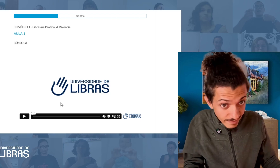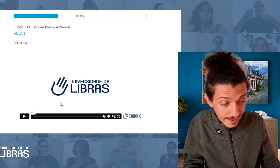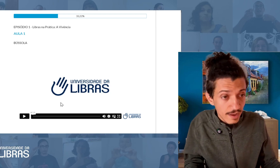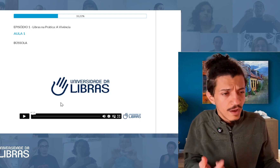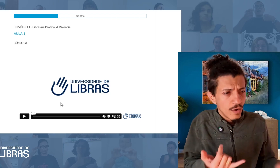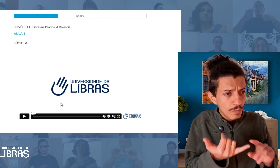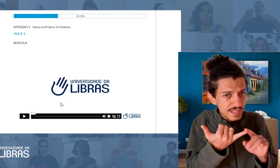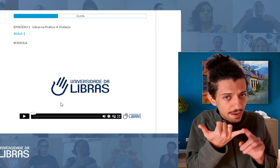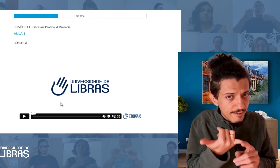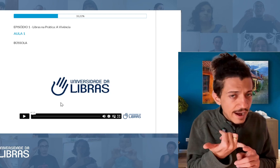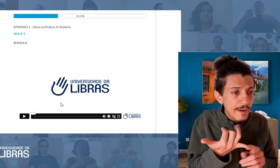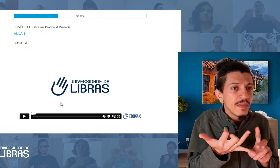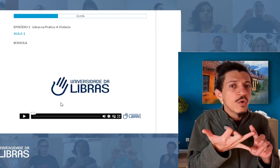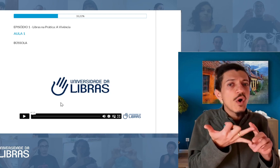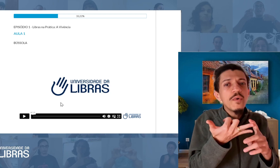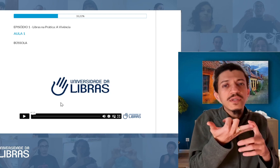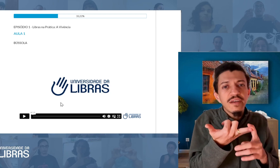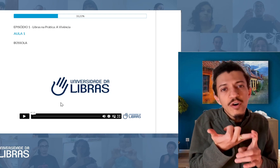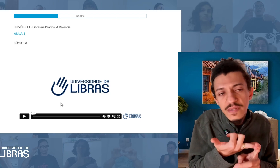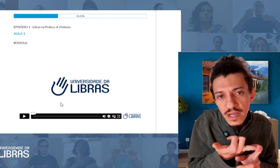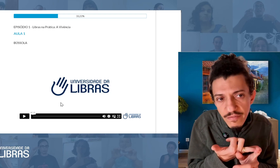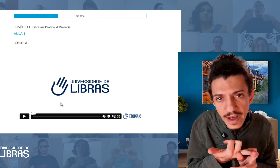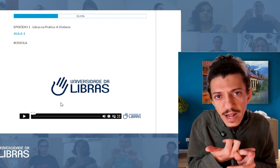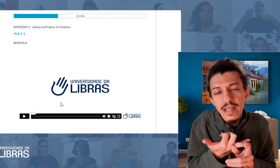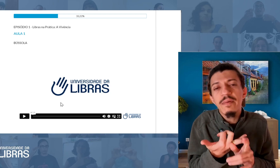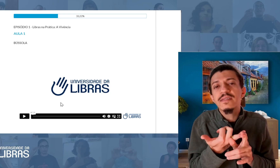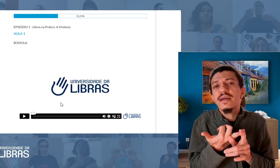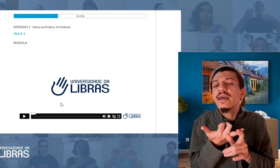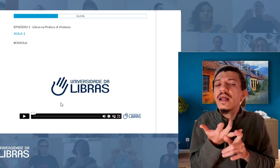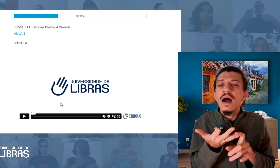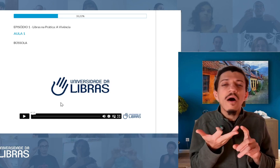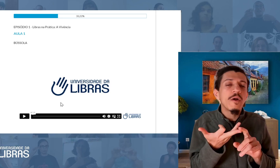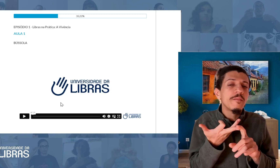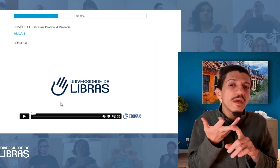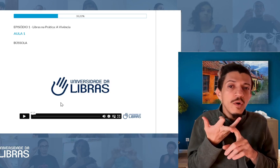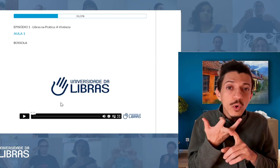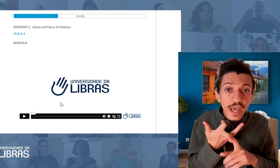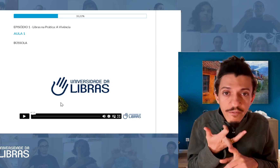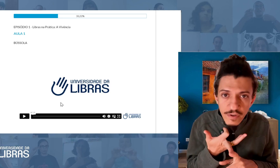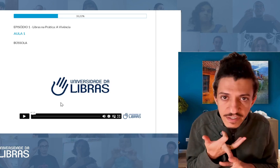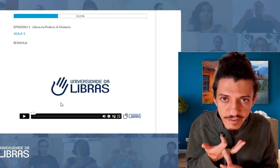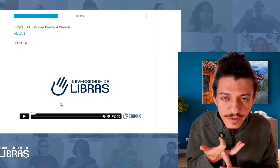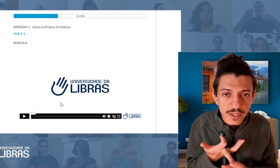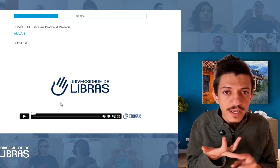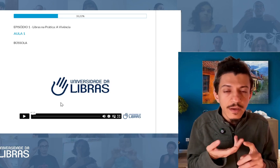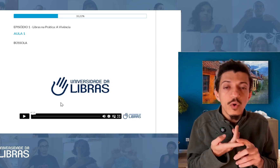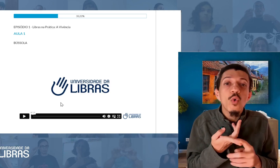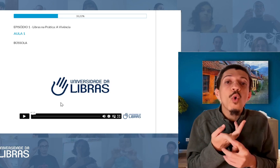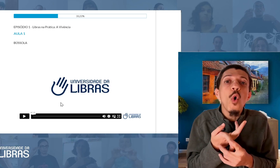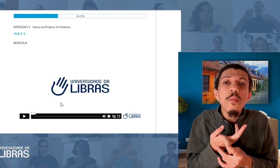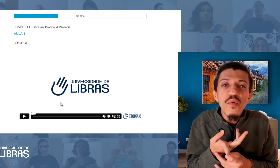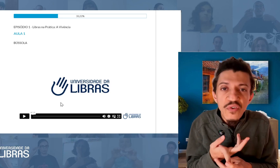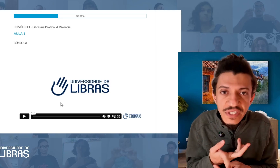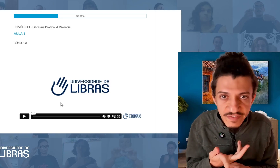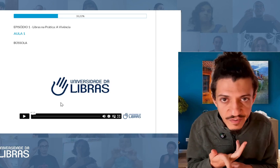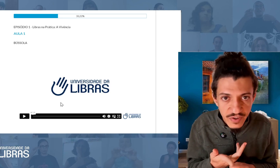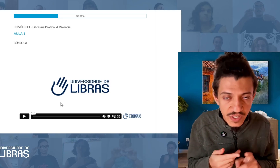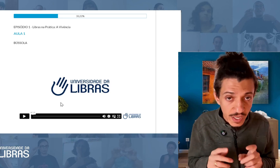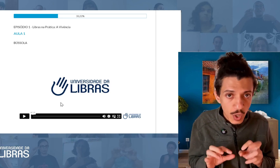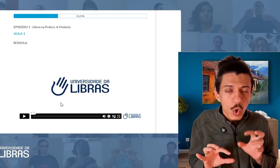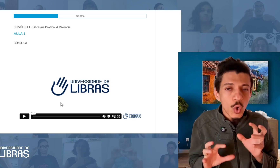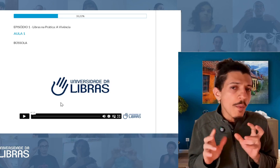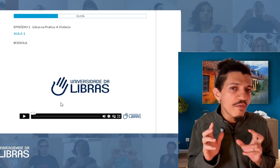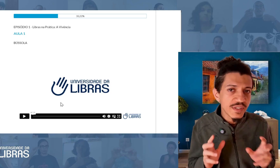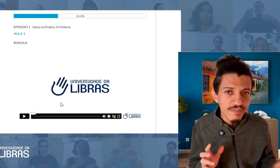que você vai observar, como que você vai observar a Libras naquela aula, o que é que você vai fazer, como você vai